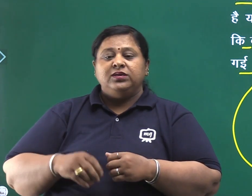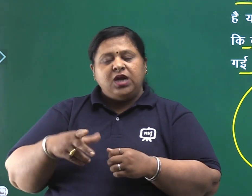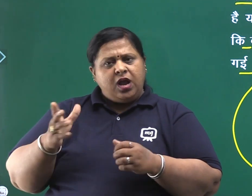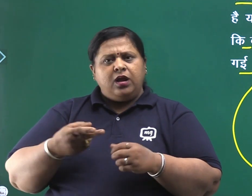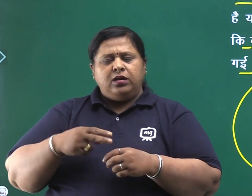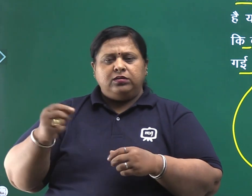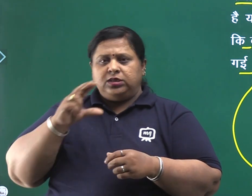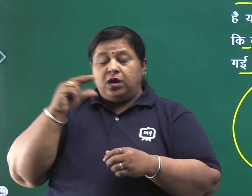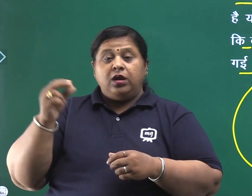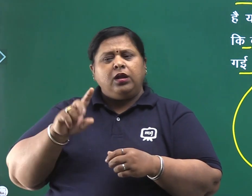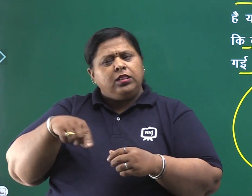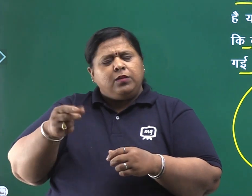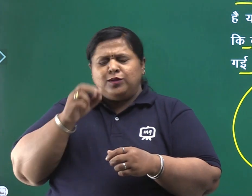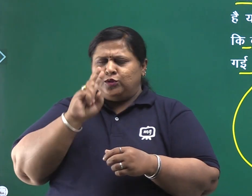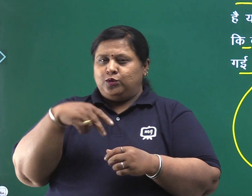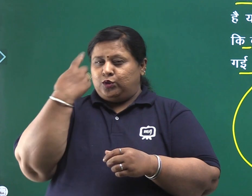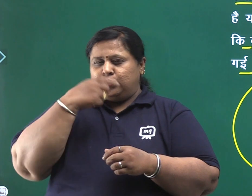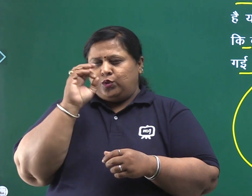या कितनी सुंदर हो,